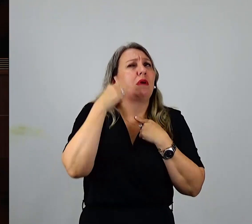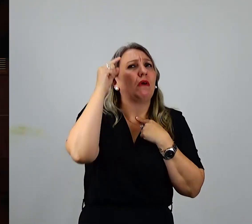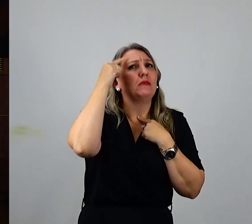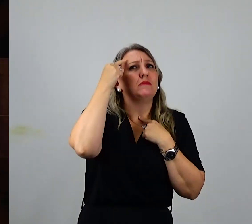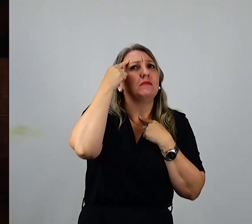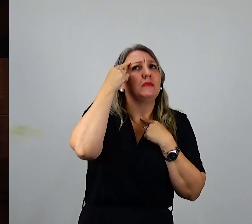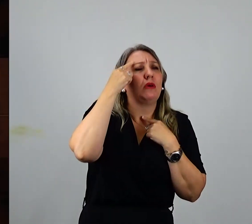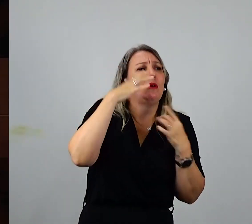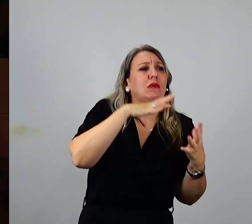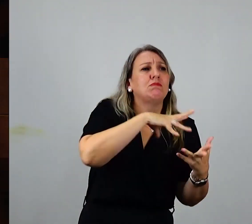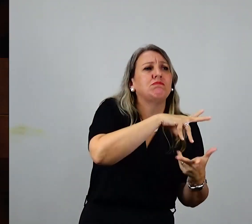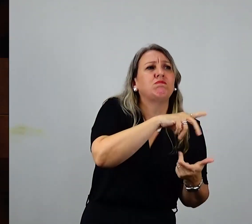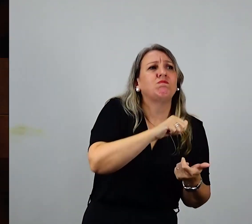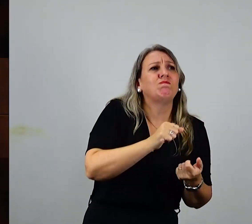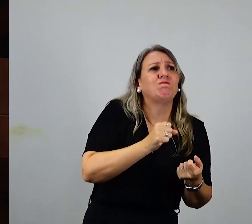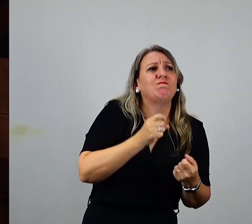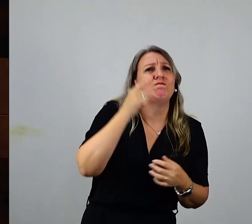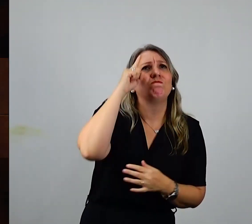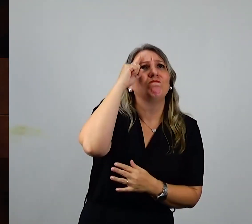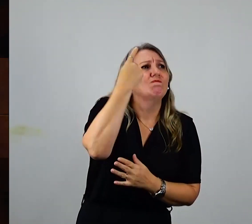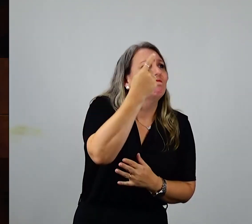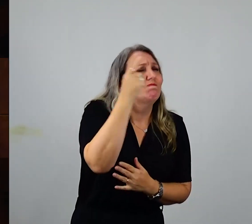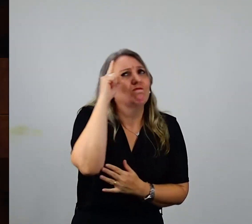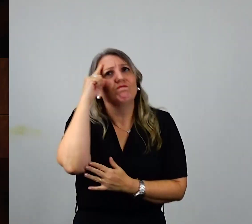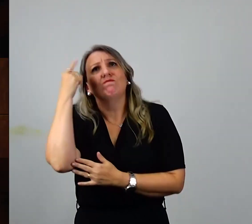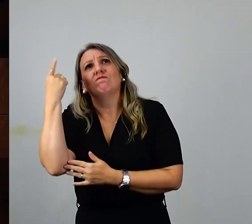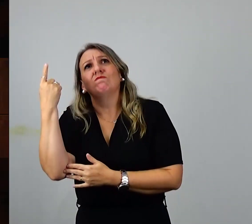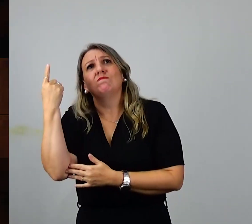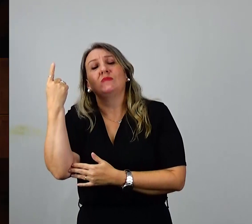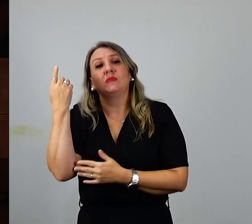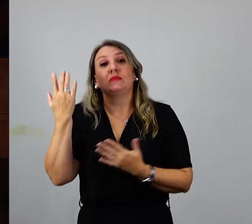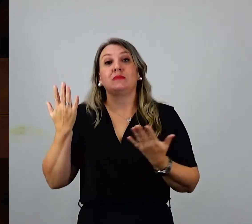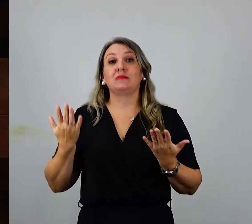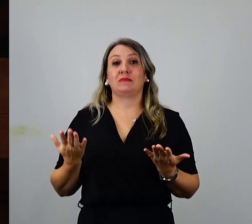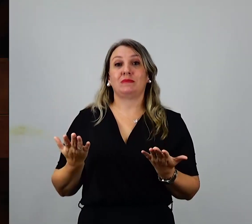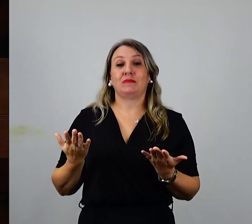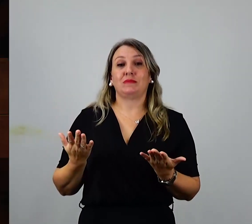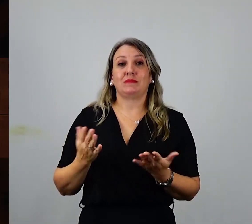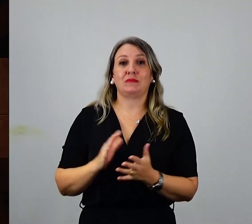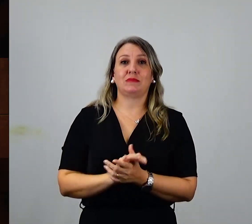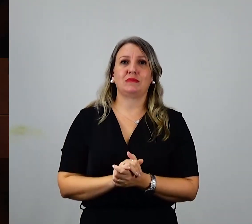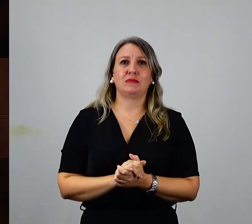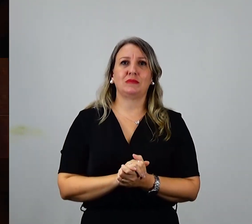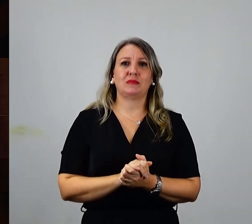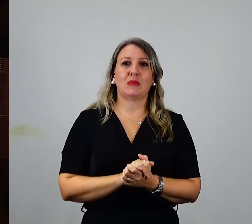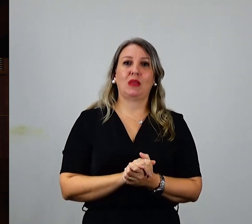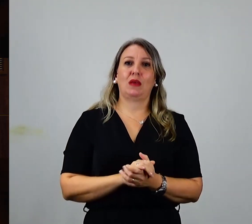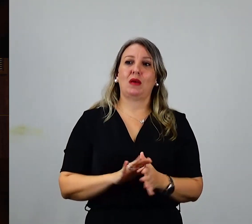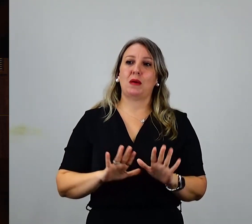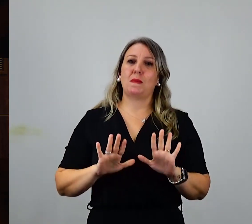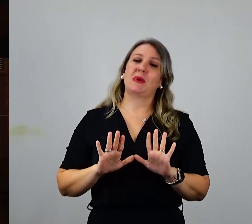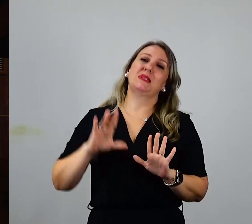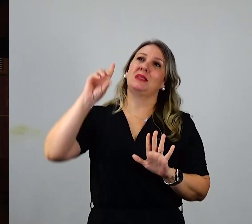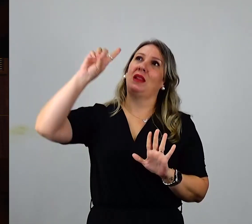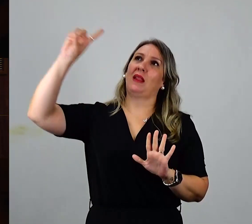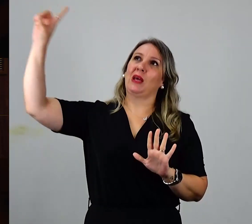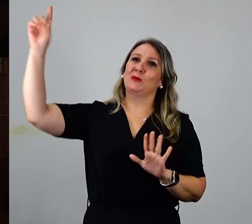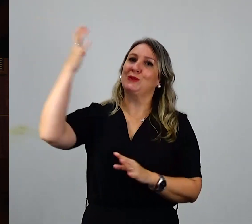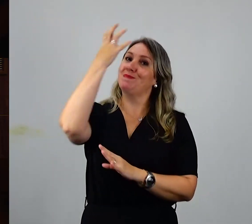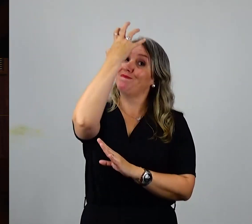coisas que já não pertencem a você, que não são para você, e pelas quais vem a ira de Deus.